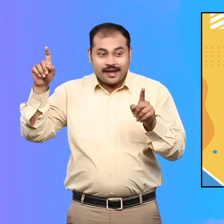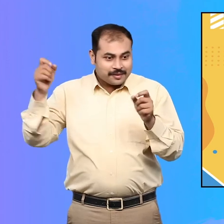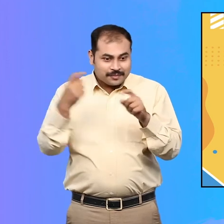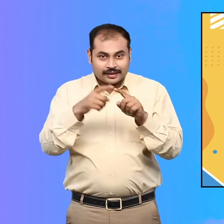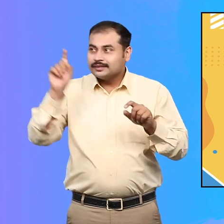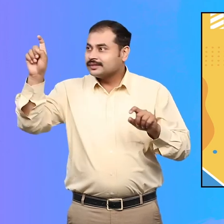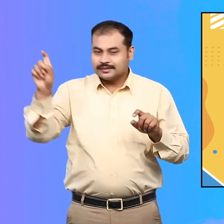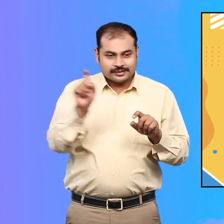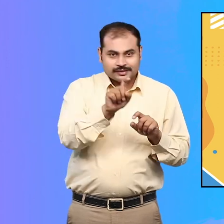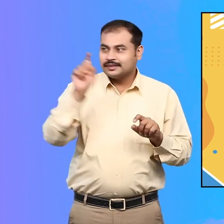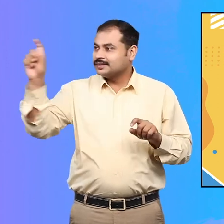पहुंचाना है